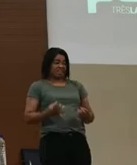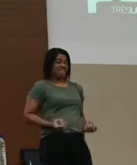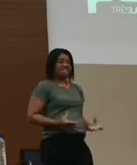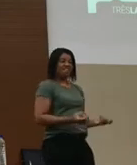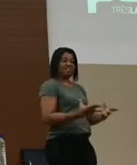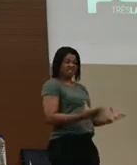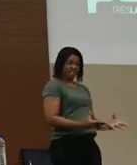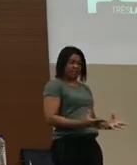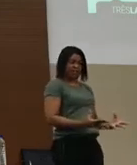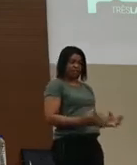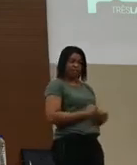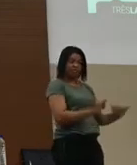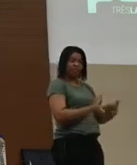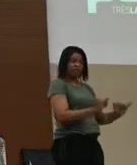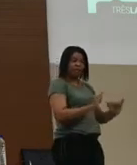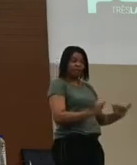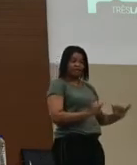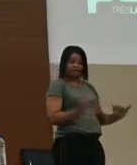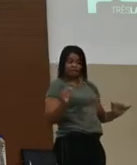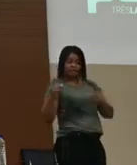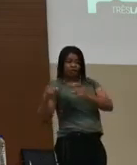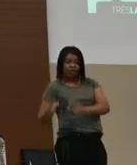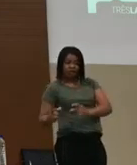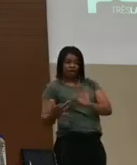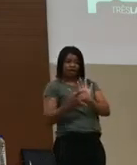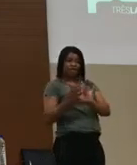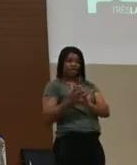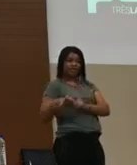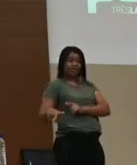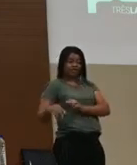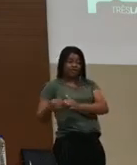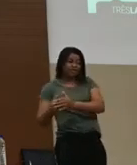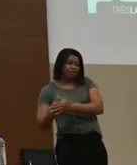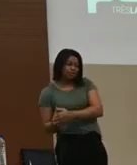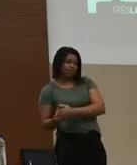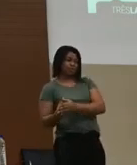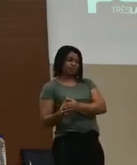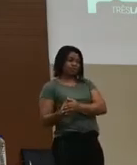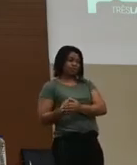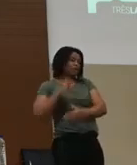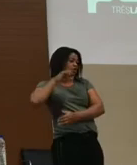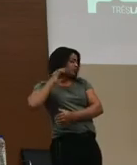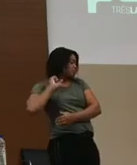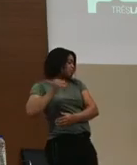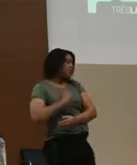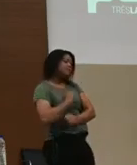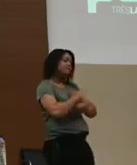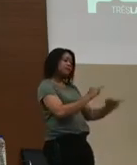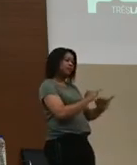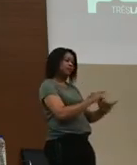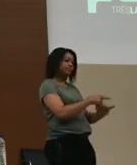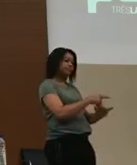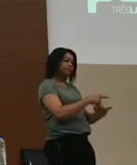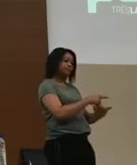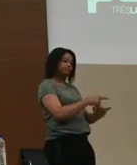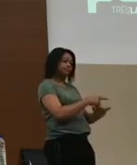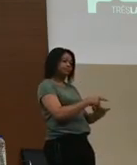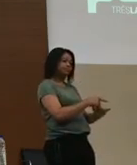dado. Porque olha a autoridade que ele fala: tudo quanto pedis em meu nome, eu farei.